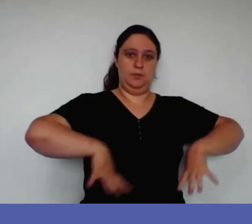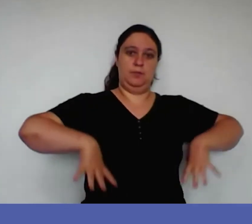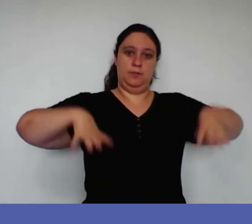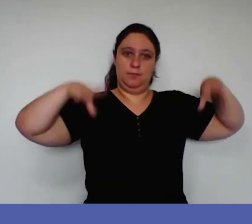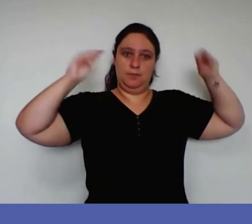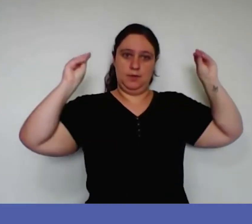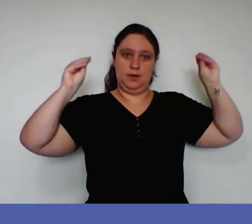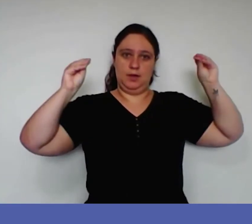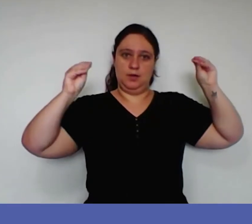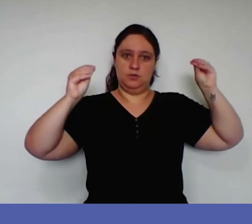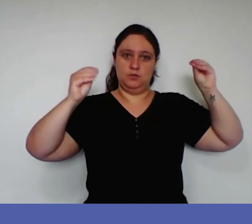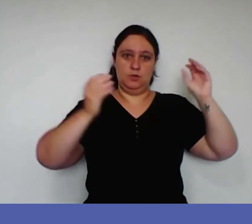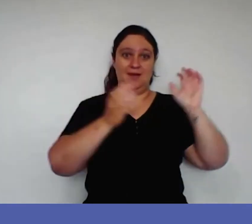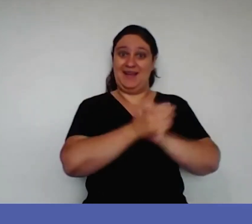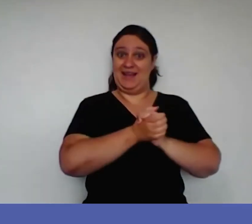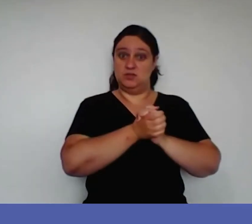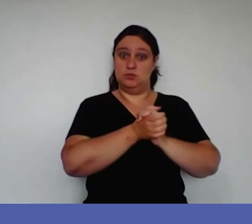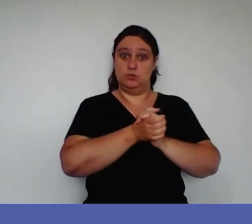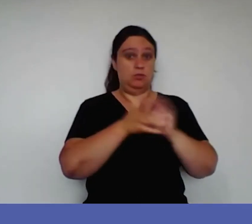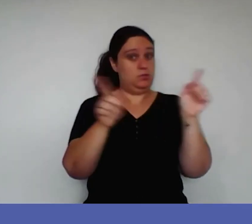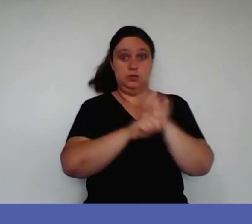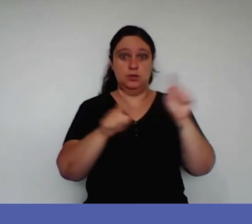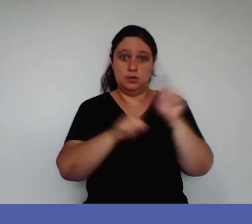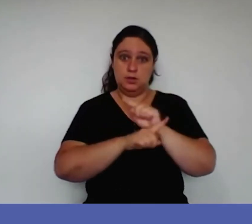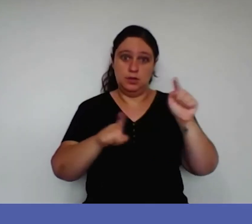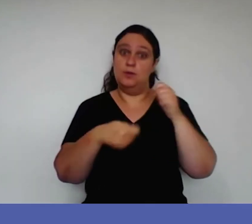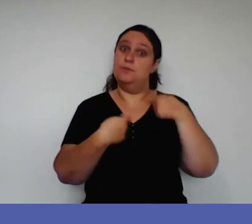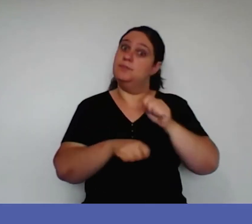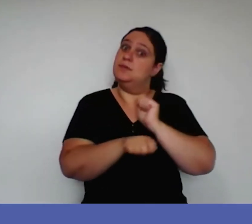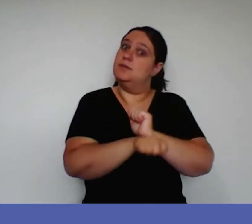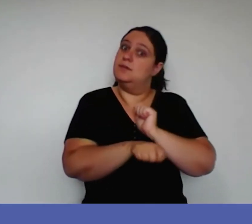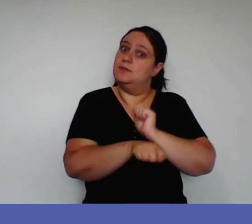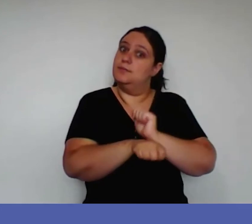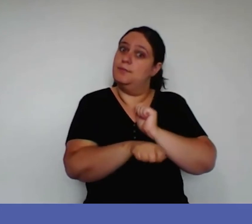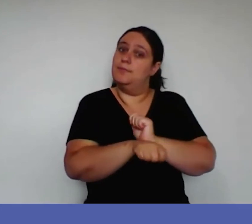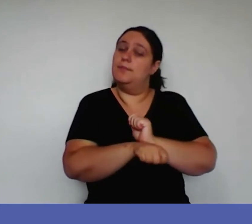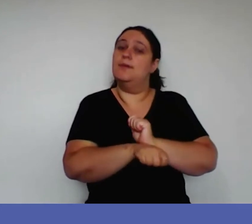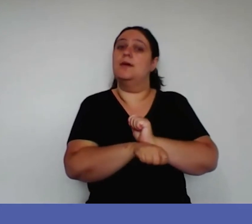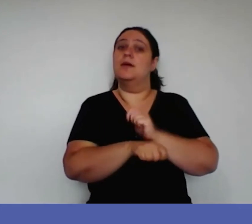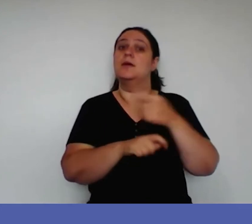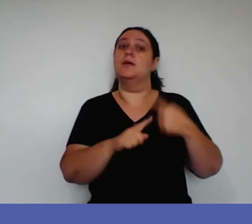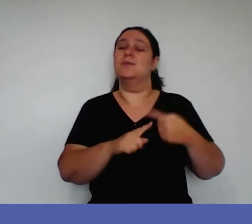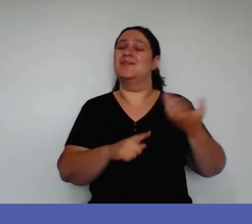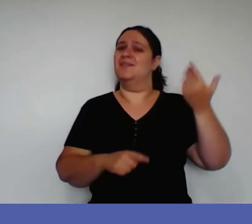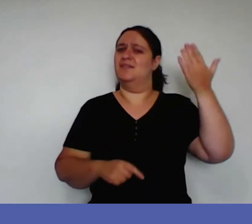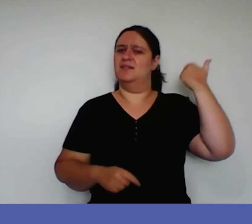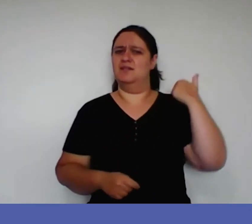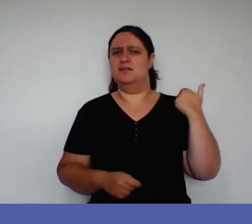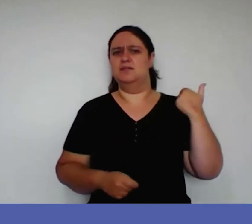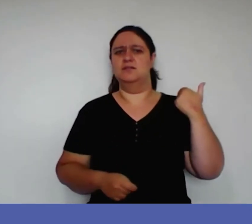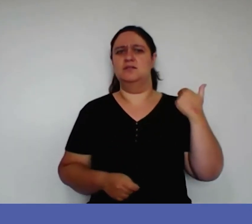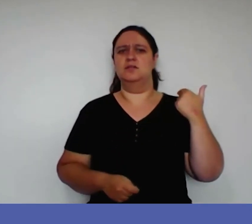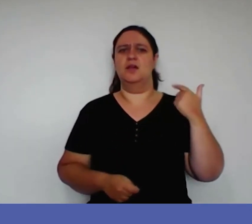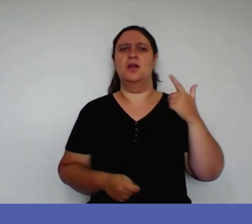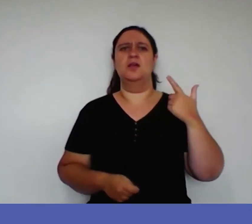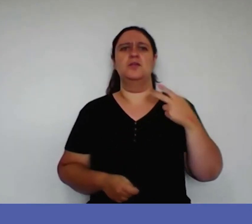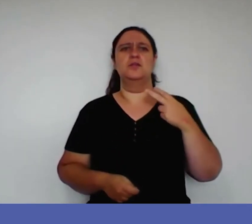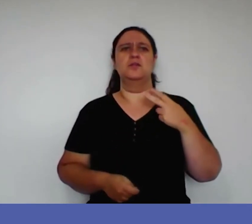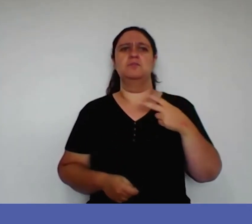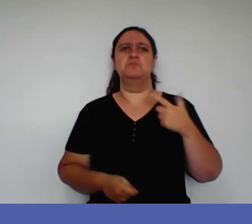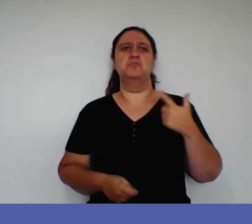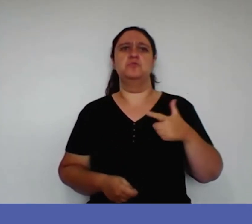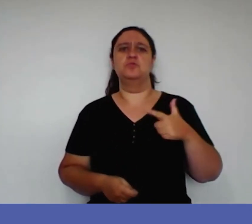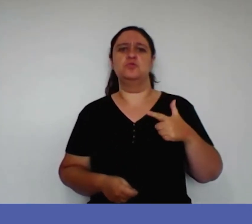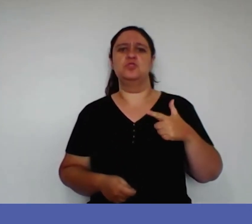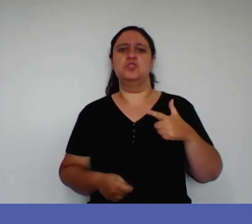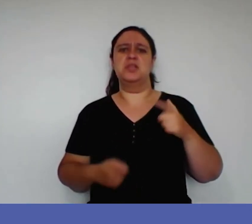com o rei imediatamente. Porque naquele tempo não tinha esse negócio de fazer exame físico, exame não sei o que,